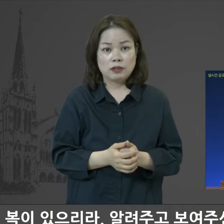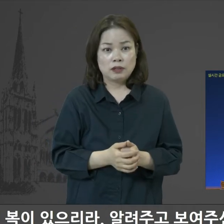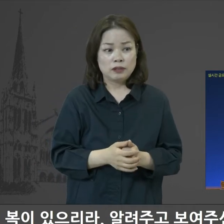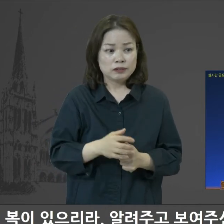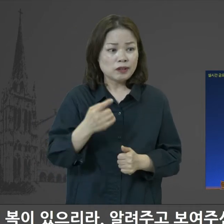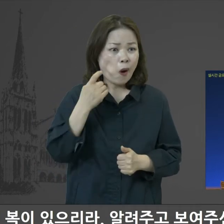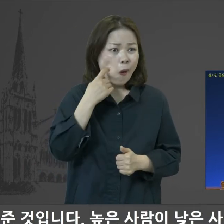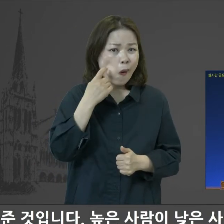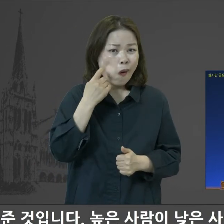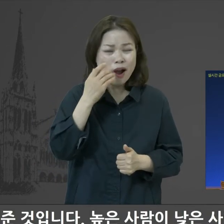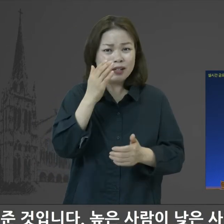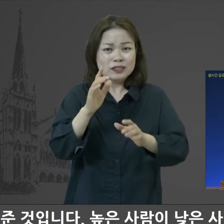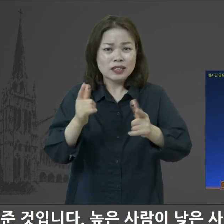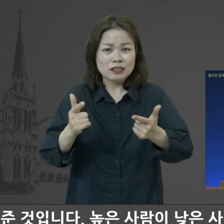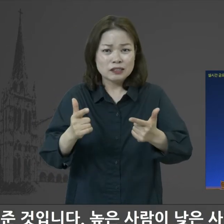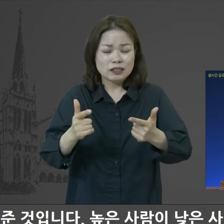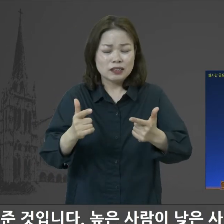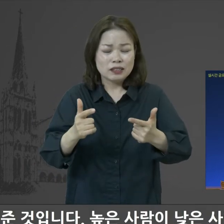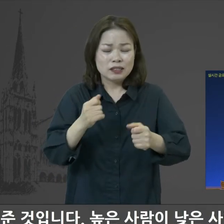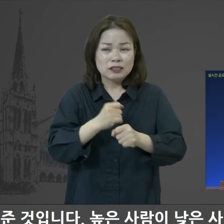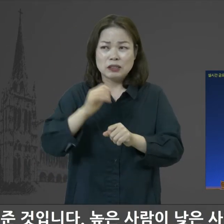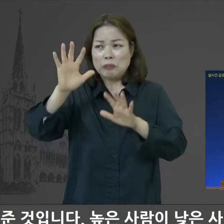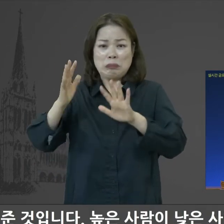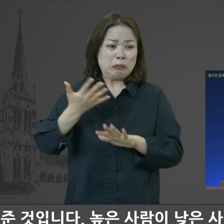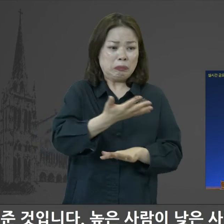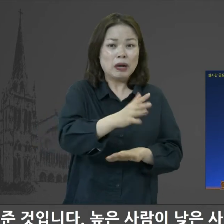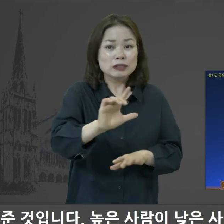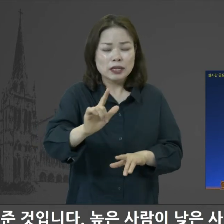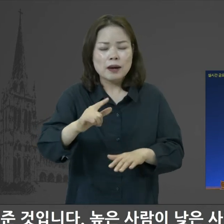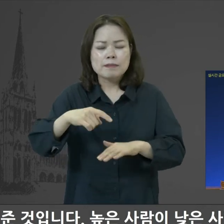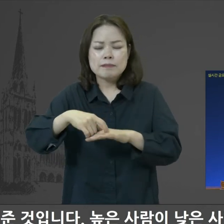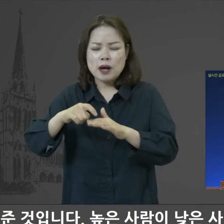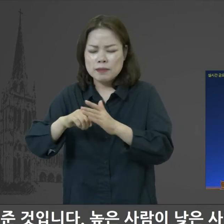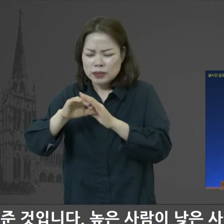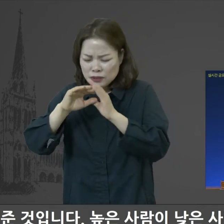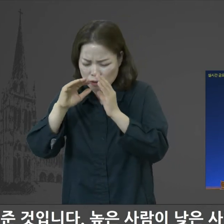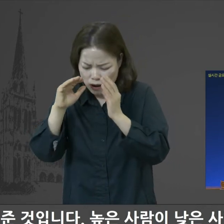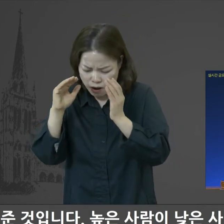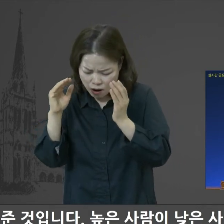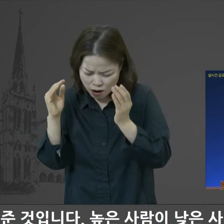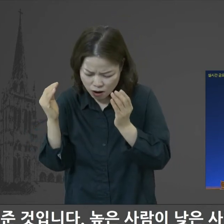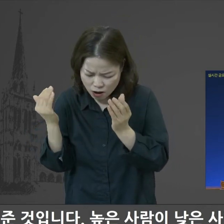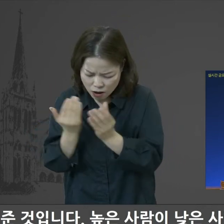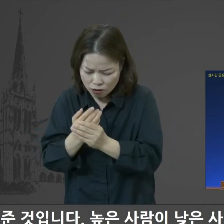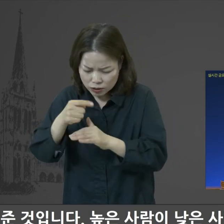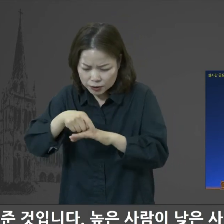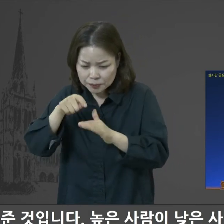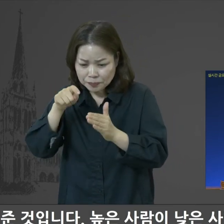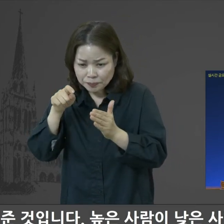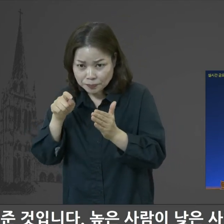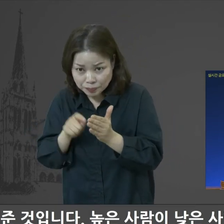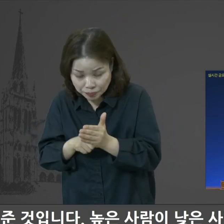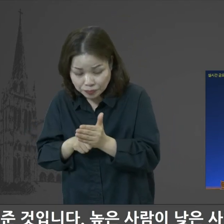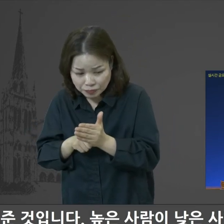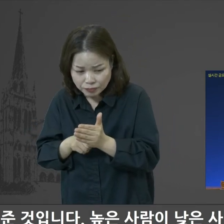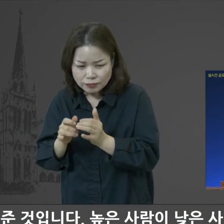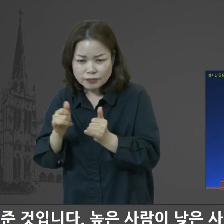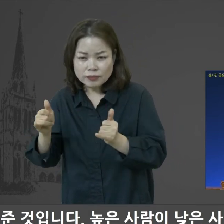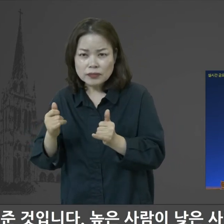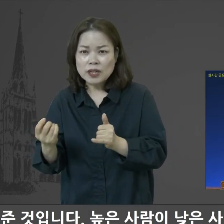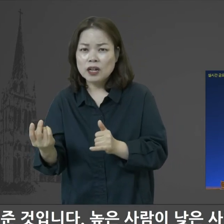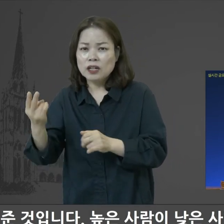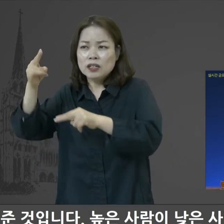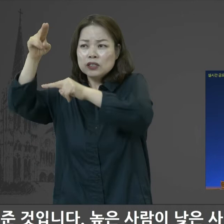아닙니다. 제스처한 게 아니에요. 마음을 다해서 할 필요 없는 사람이,